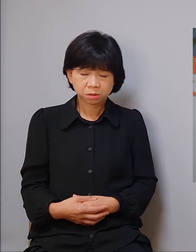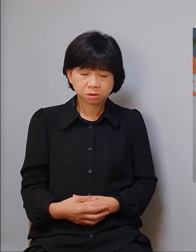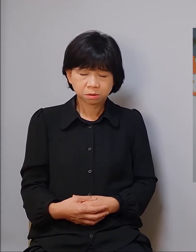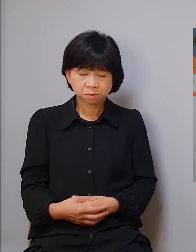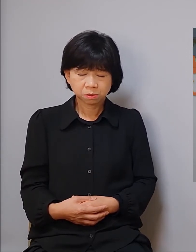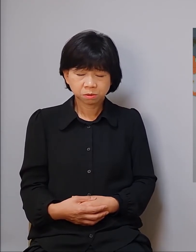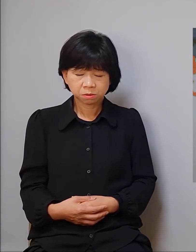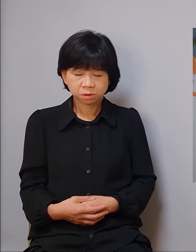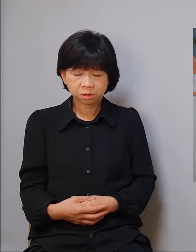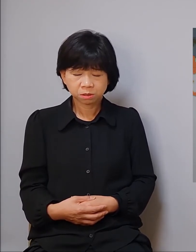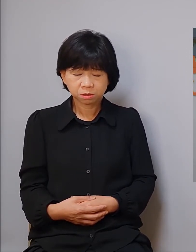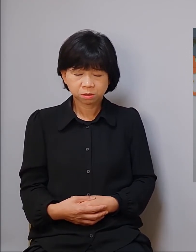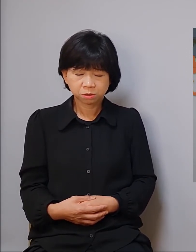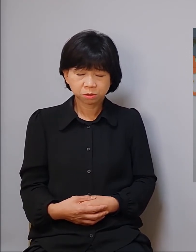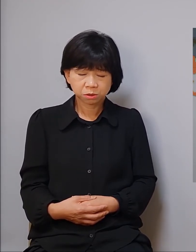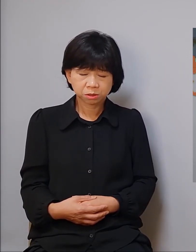앞에